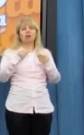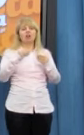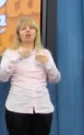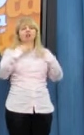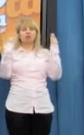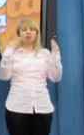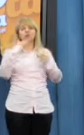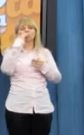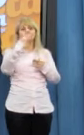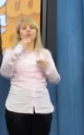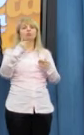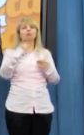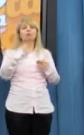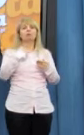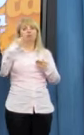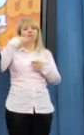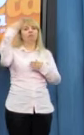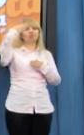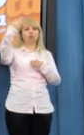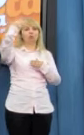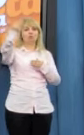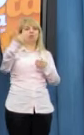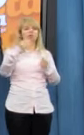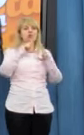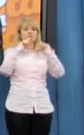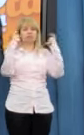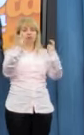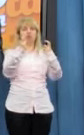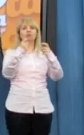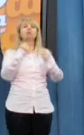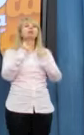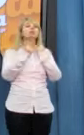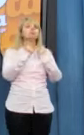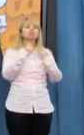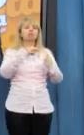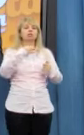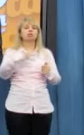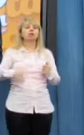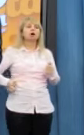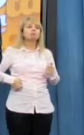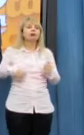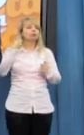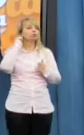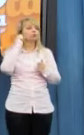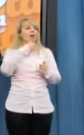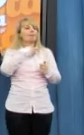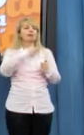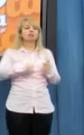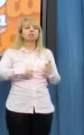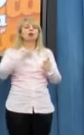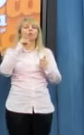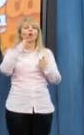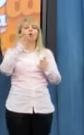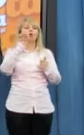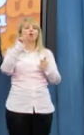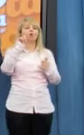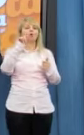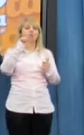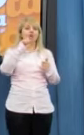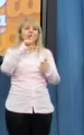wystąpienia sejmowego. Jeżeli Pani Marszałek Kopasz, bo muszę się odnieść do tego, że Pan